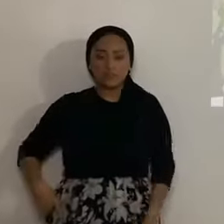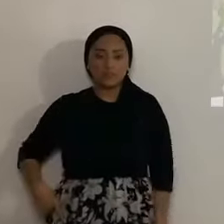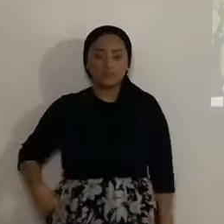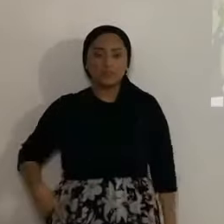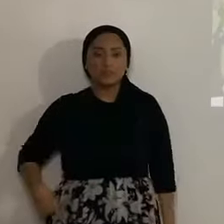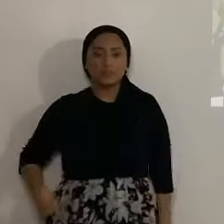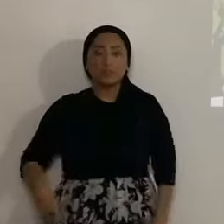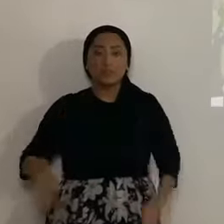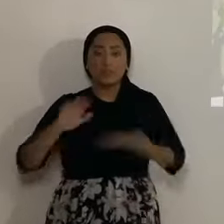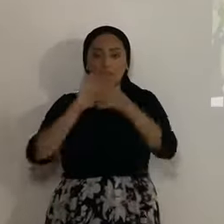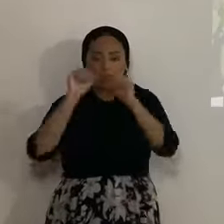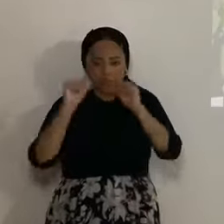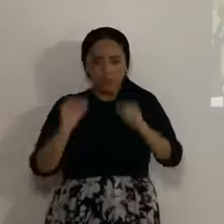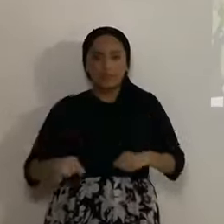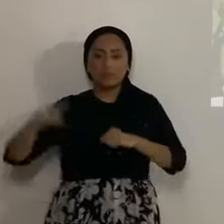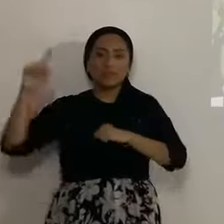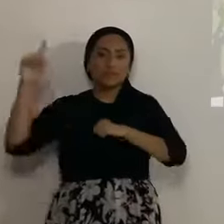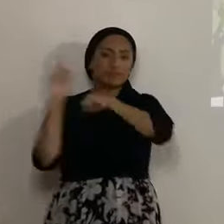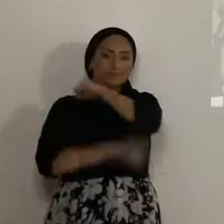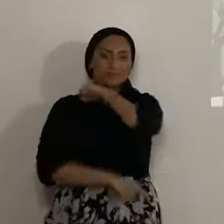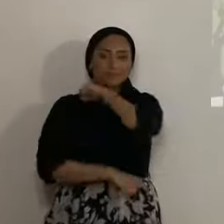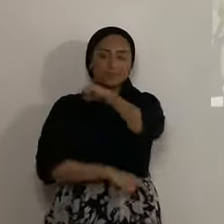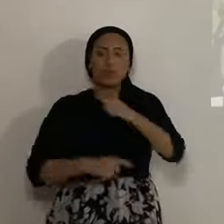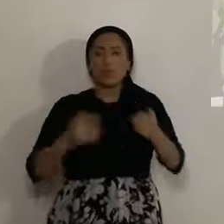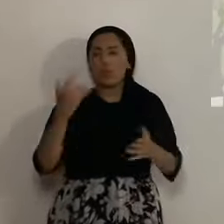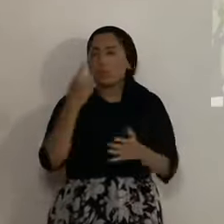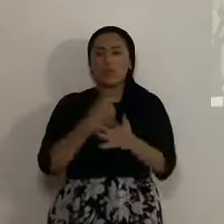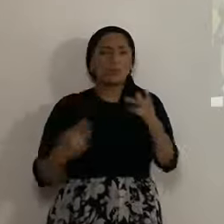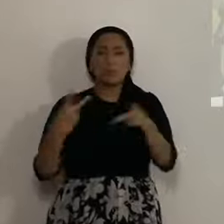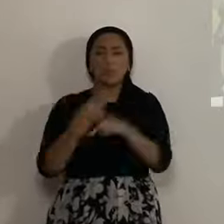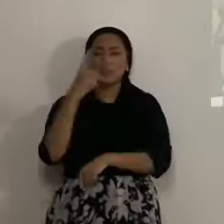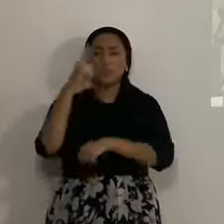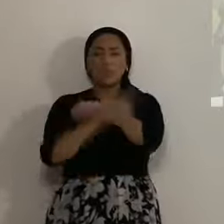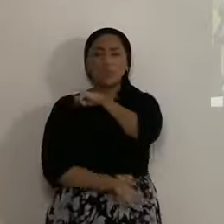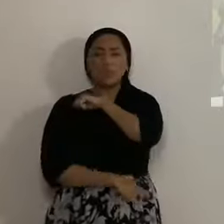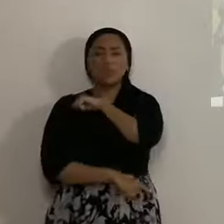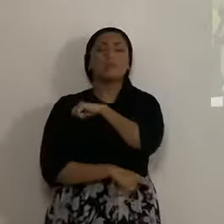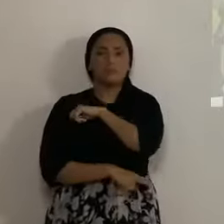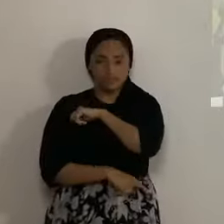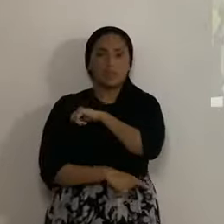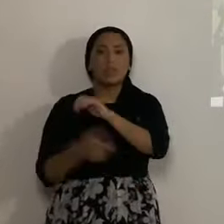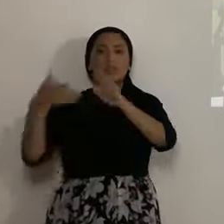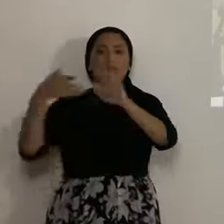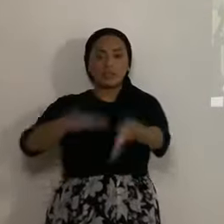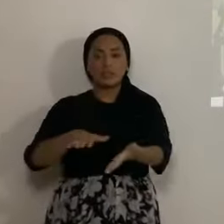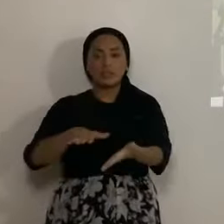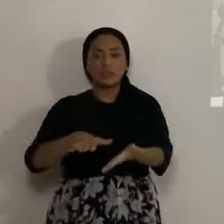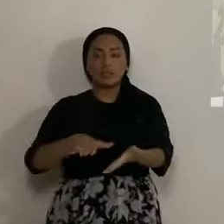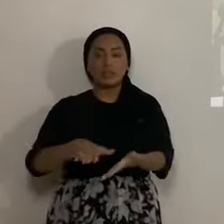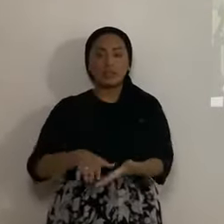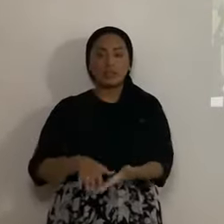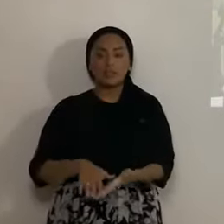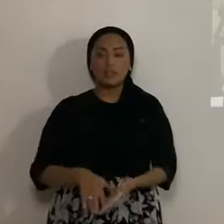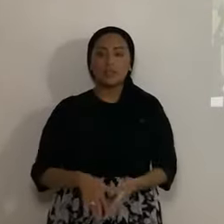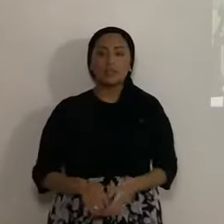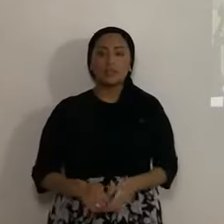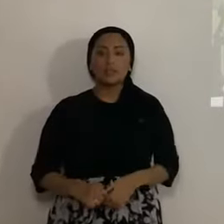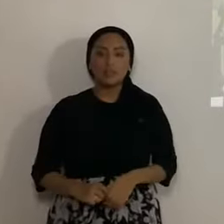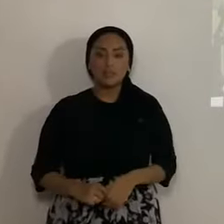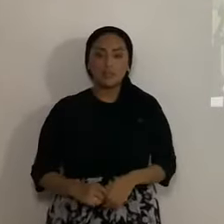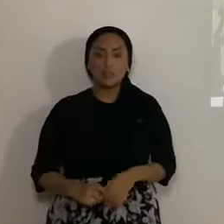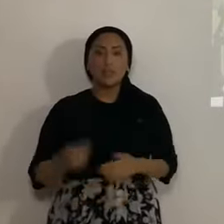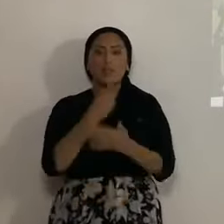puede sufrir la pena capital. ¿Cuál es la pena capital? Exacto, la muerte. Entonces,